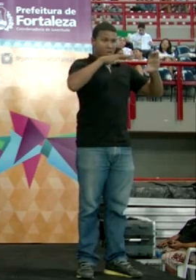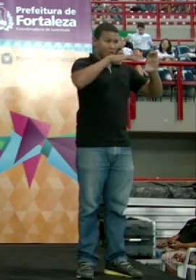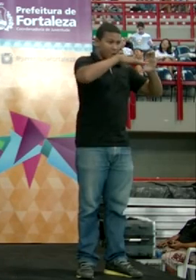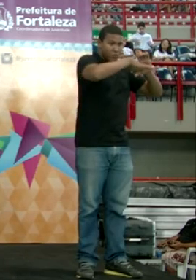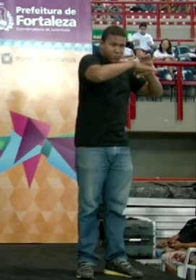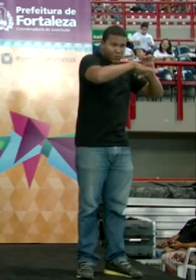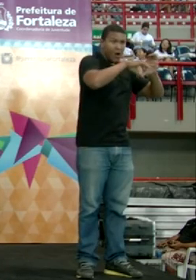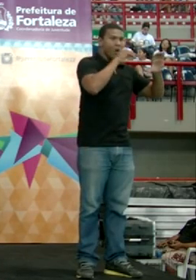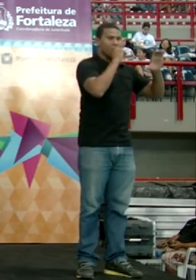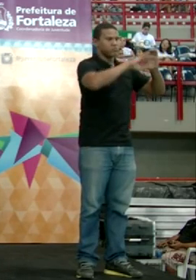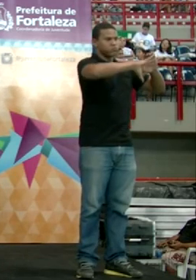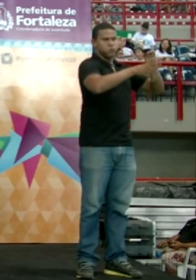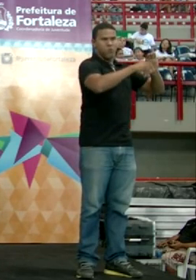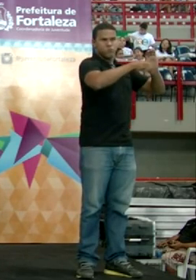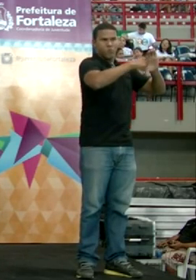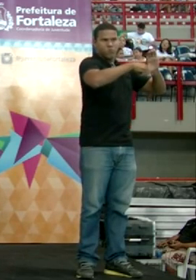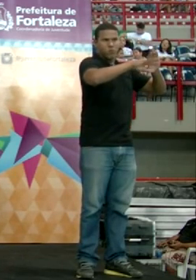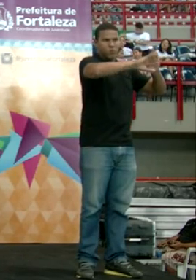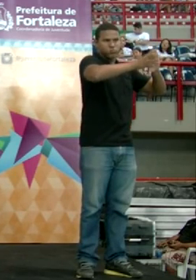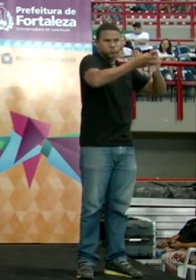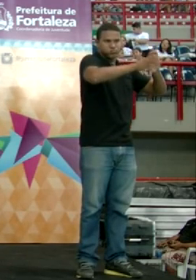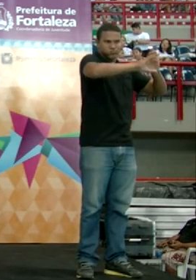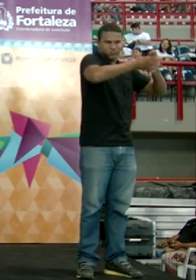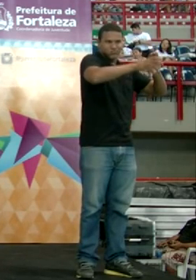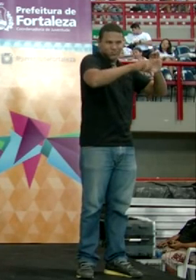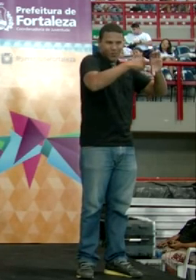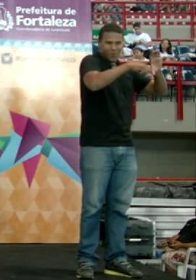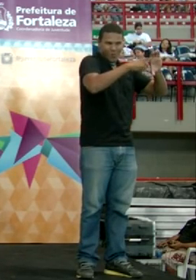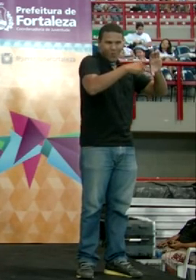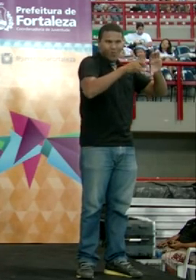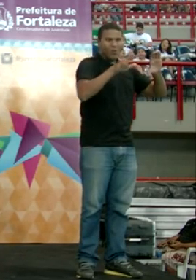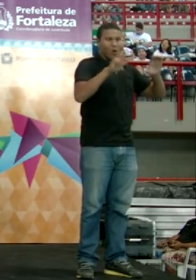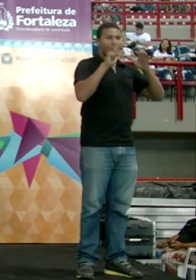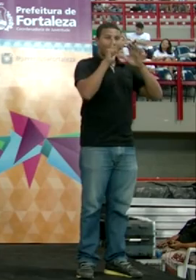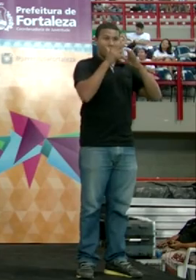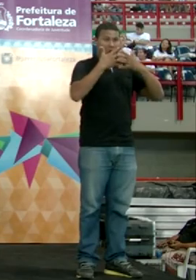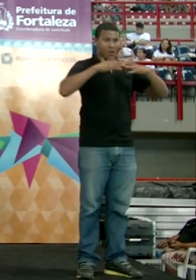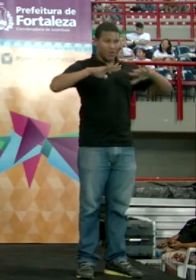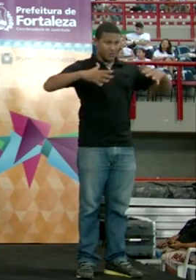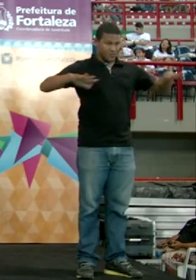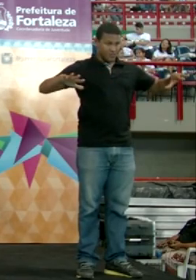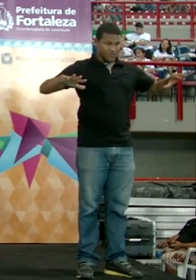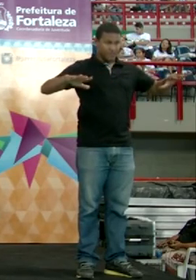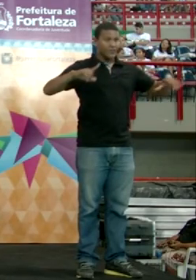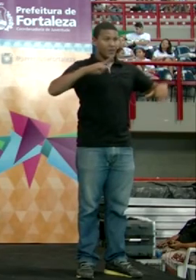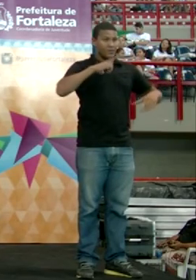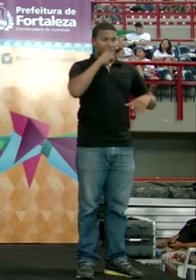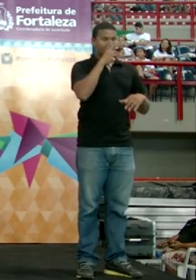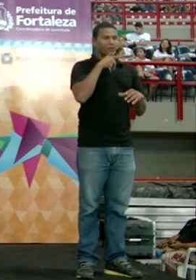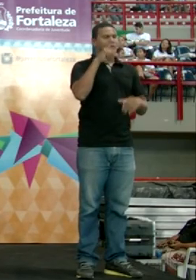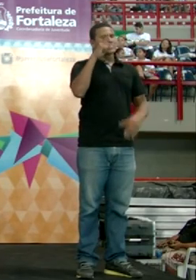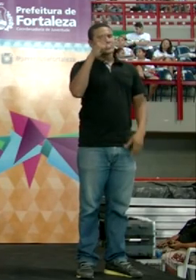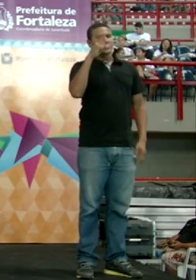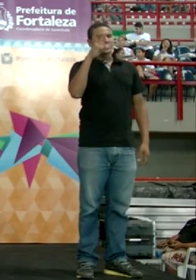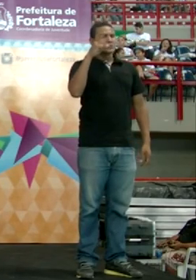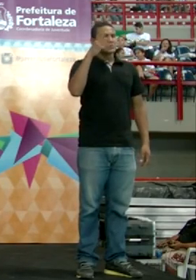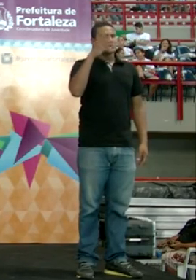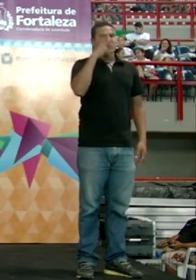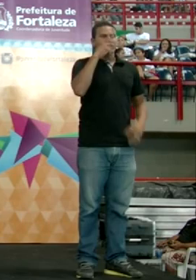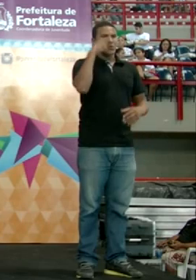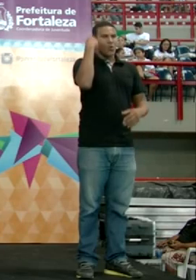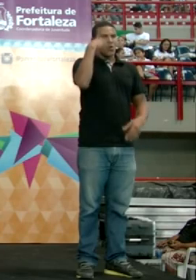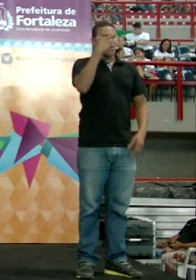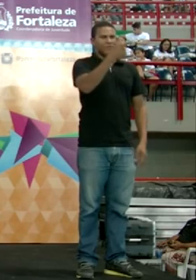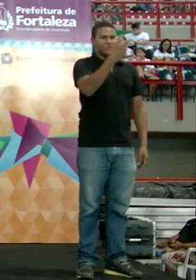novo, movimenta de novo, tá? A maré, durante 24 horas, durante um dia, ela vai encher 2 vezes e